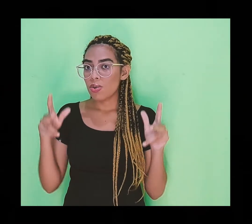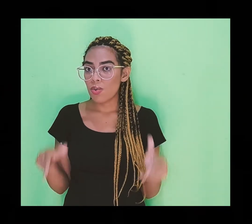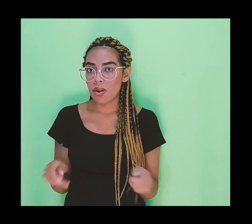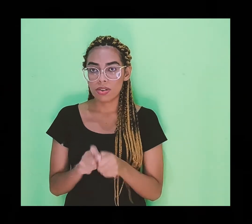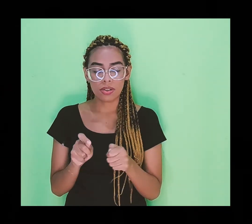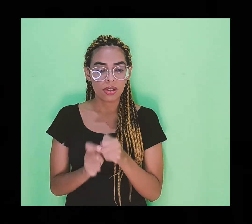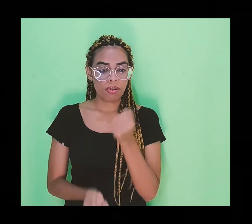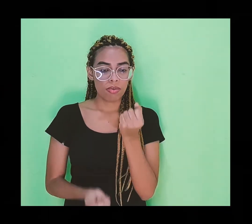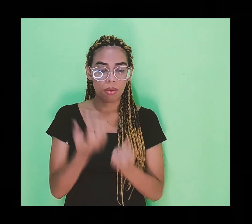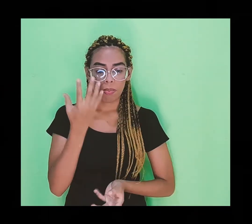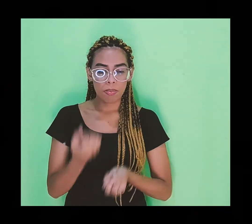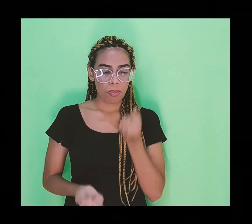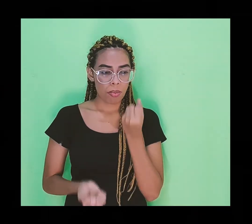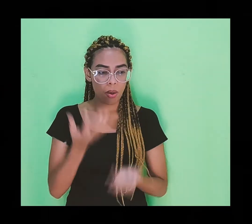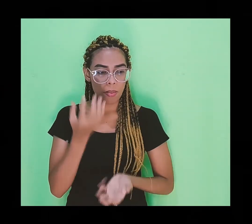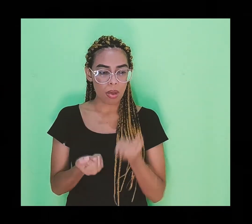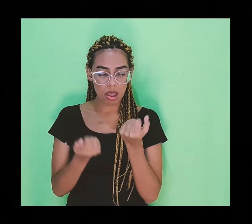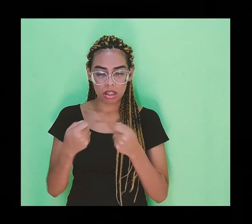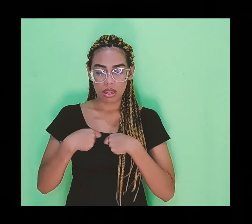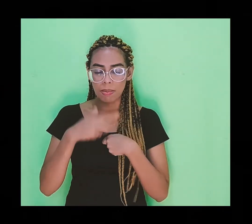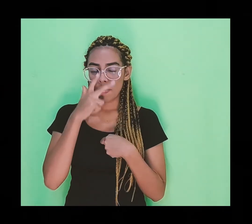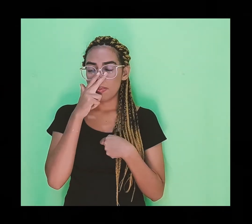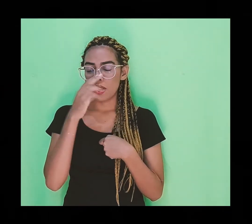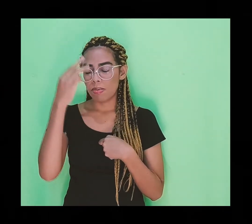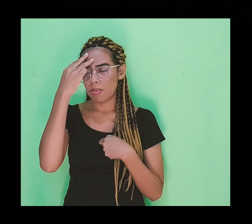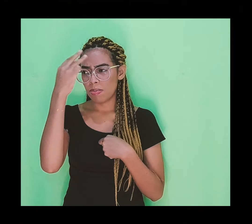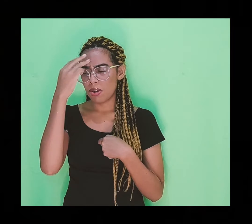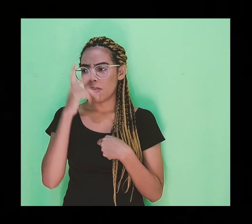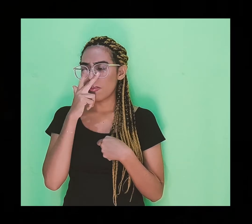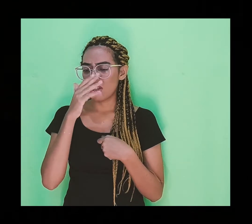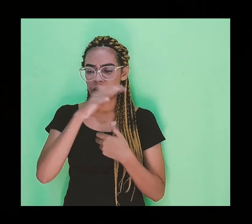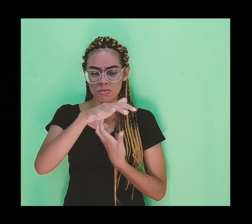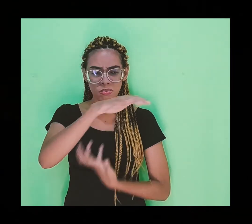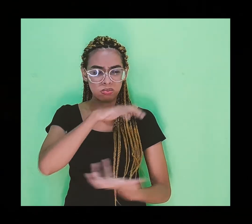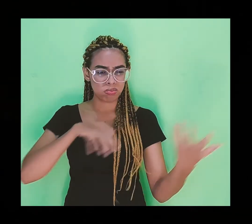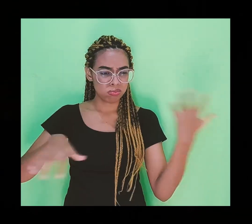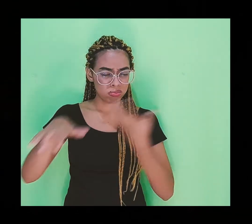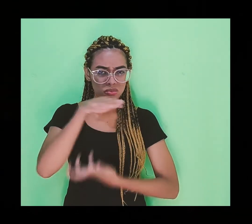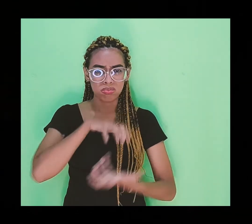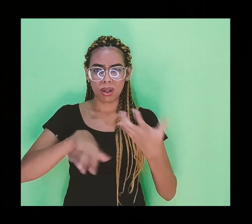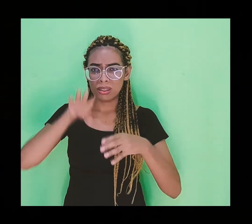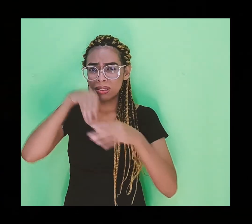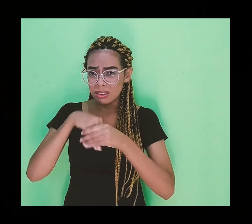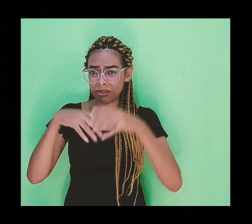assim, do Super Memória, sabe? E a memória é meio aquilo, sabe? É um mar de coisas que vão aparecendo na sua cabeça e vão voltando. E o Solaris é